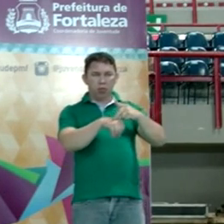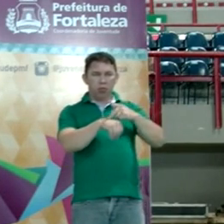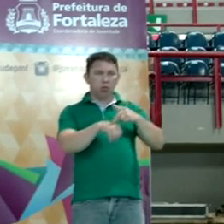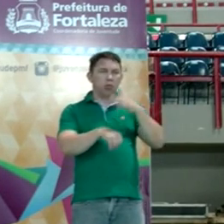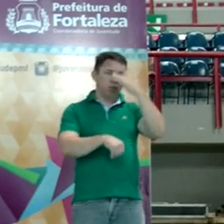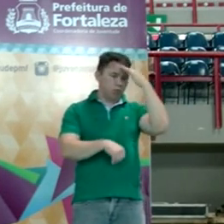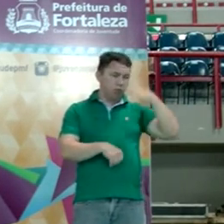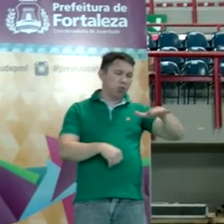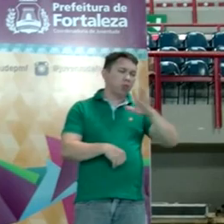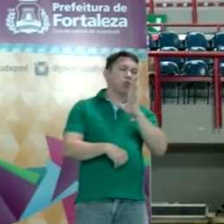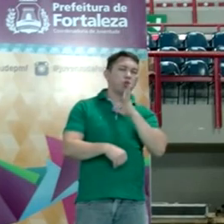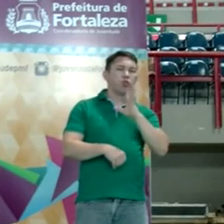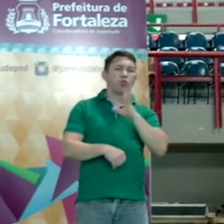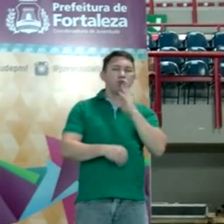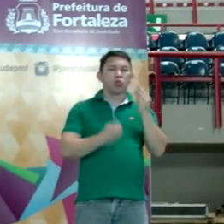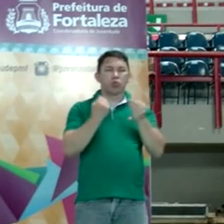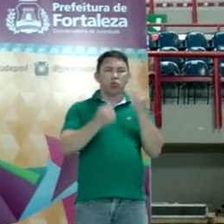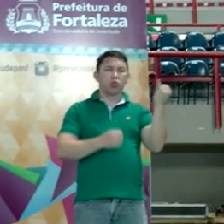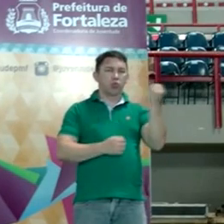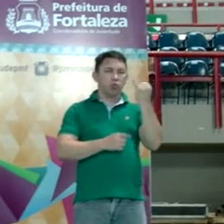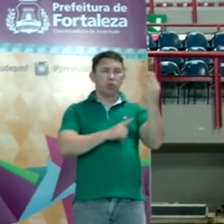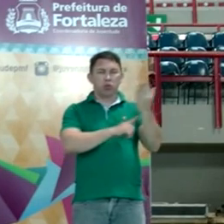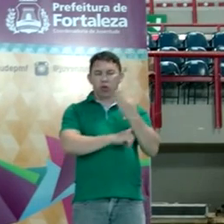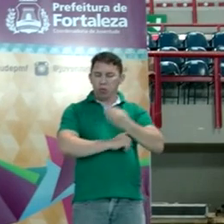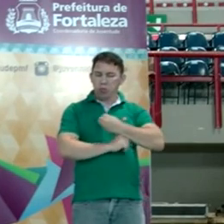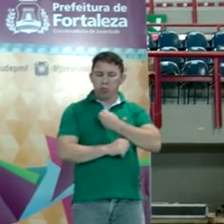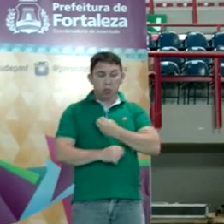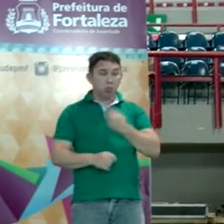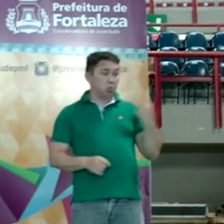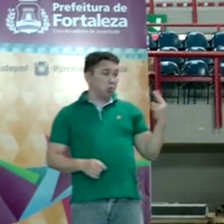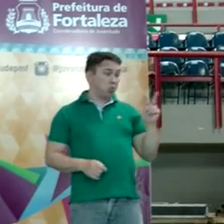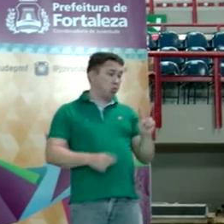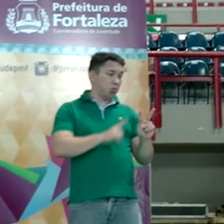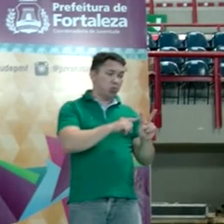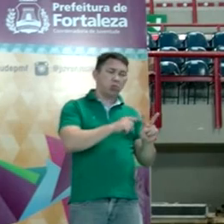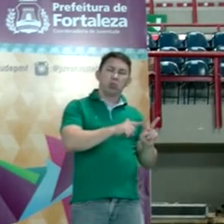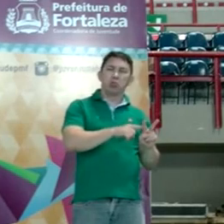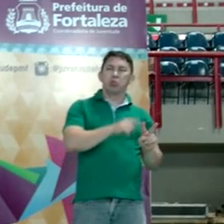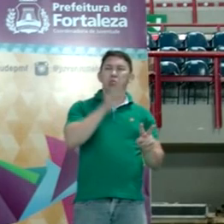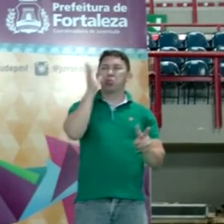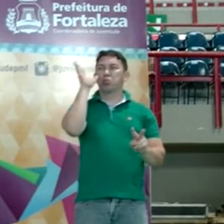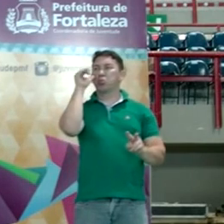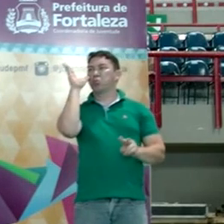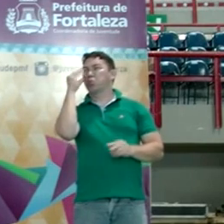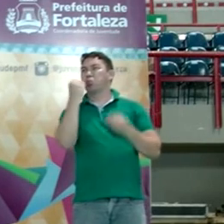mas todo mundo sabe que ele é muito importante na nossa vida. Aí os caras resolveram fazer o seguinte: